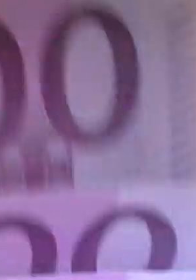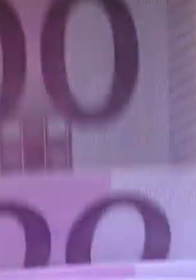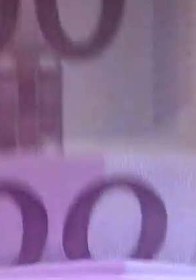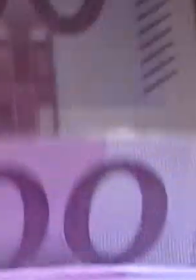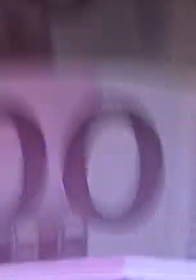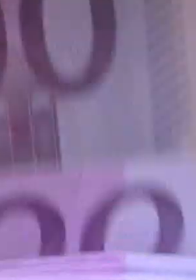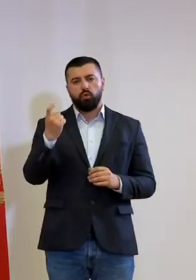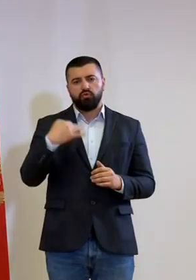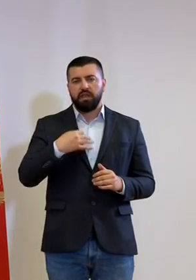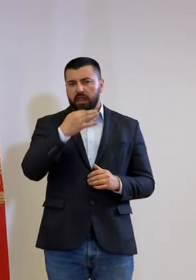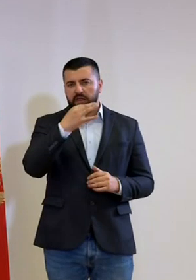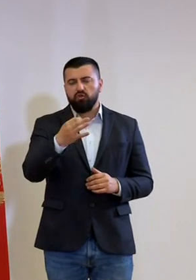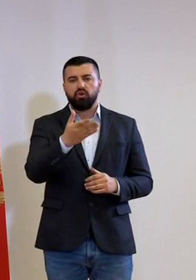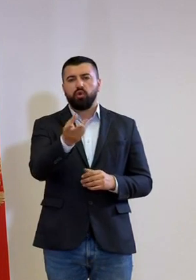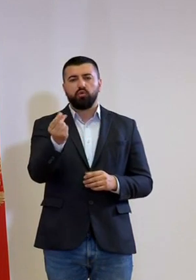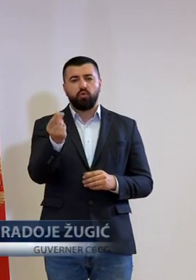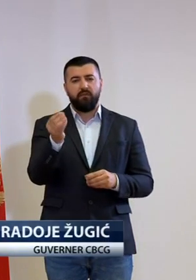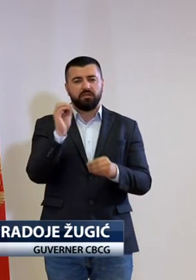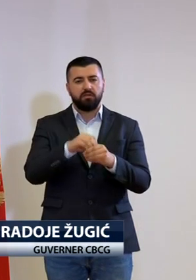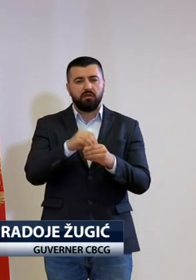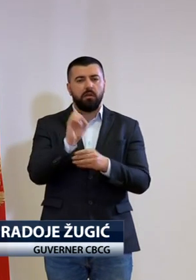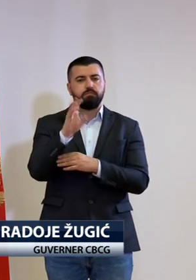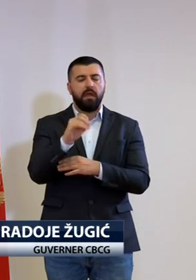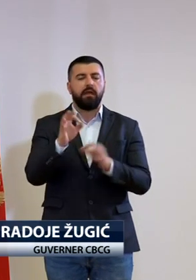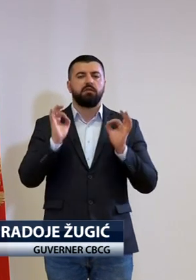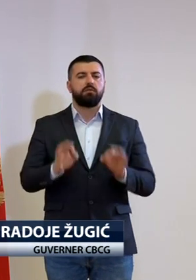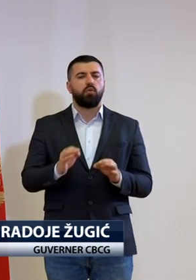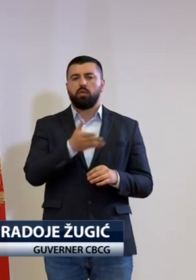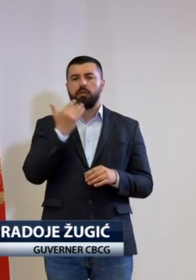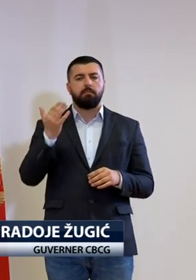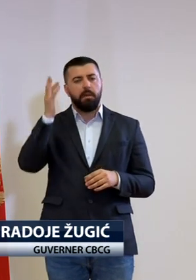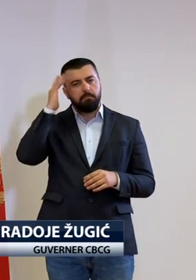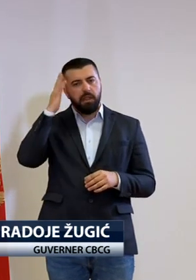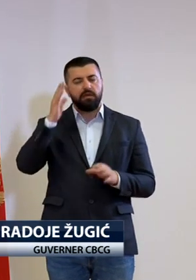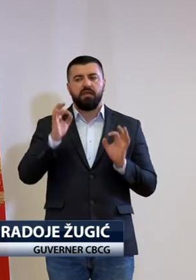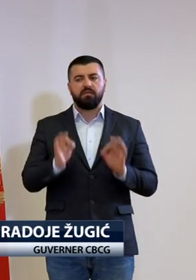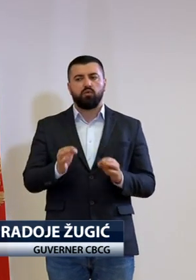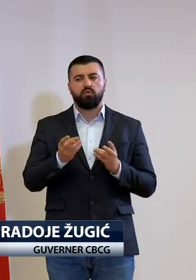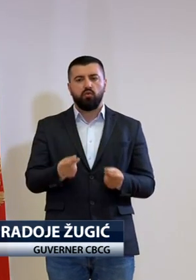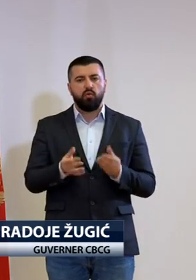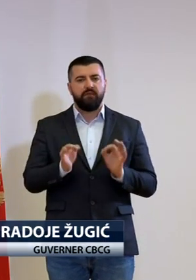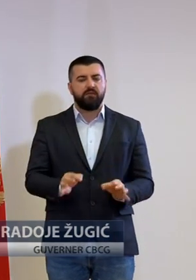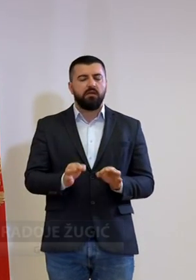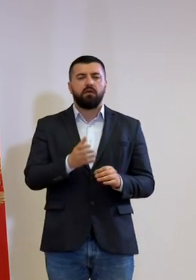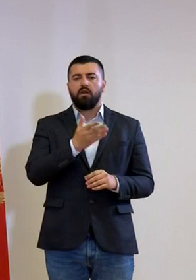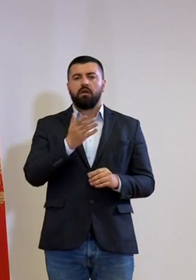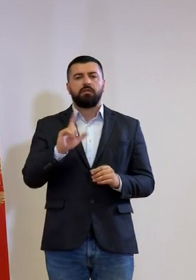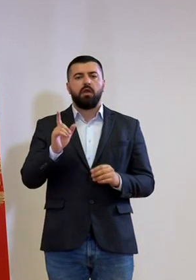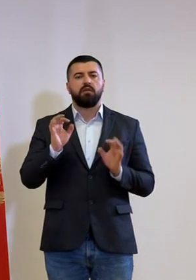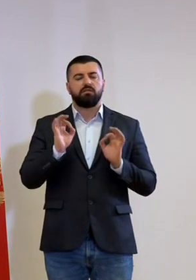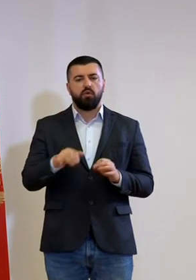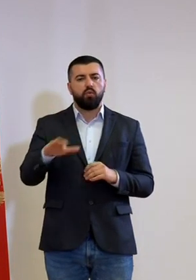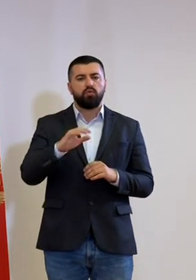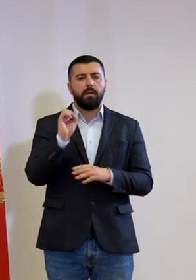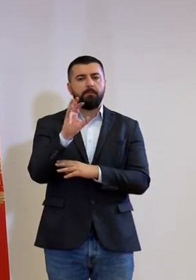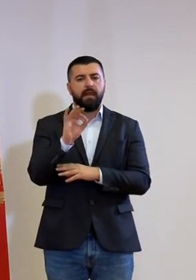blizu 1 milijardu eura. Vaš novac je siguran u bankama. Nema mjesta panici, nema mjesta strahu. Budite uvjereni